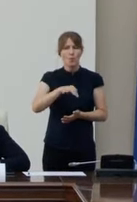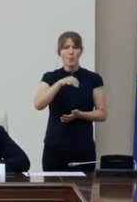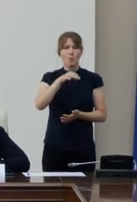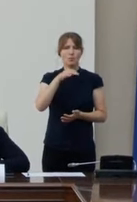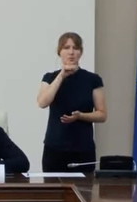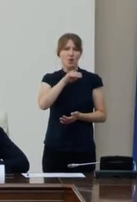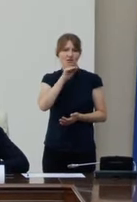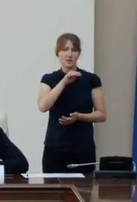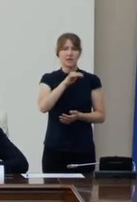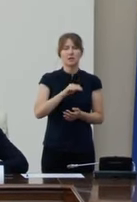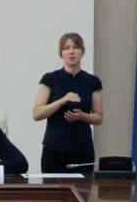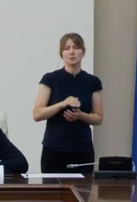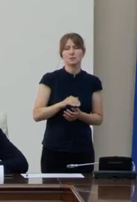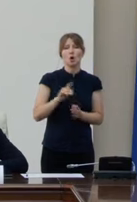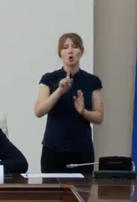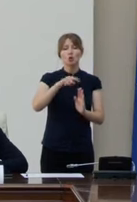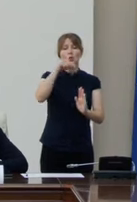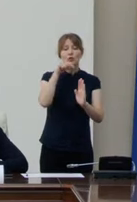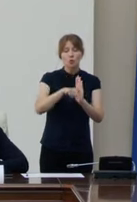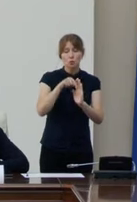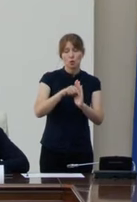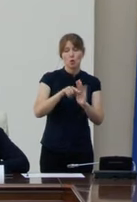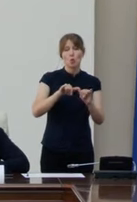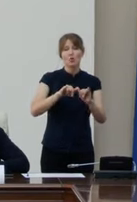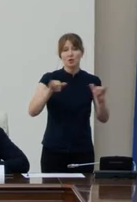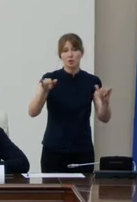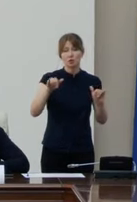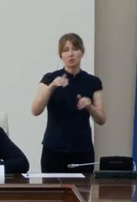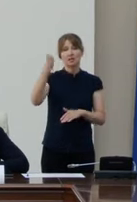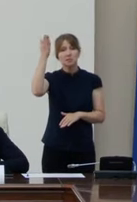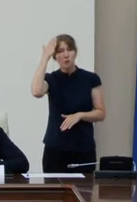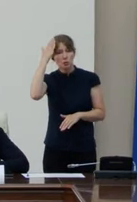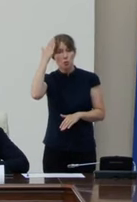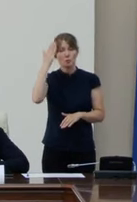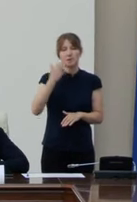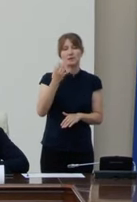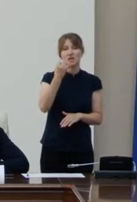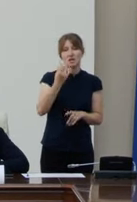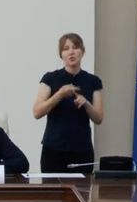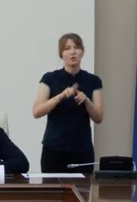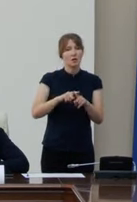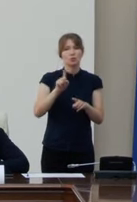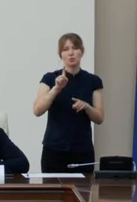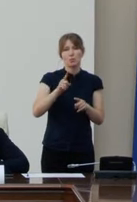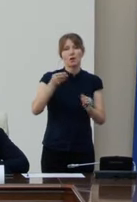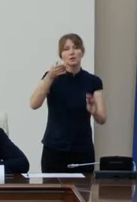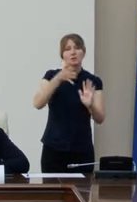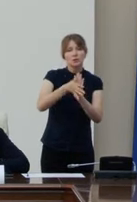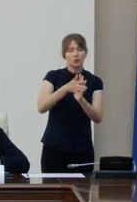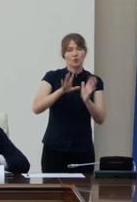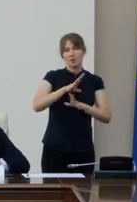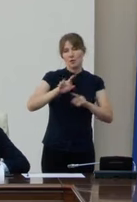intern pentru ca să avem capacitatea ca aceste investiții să nu fie în